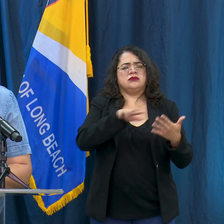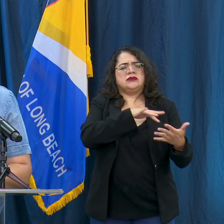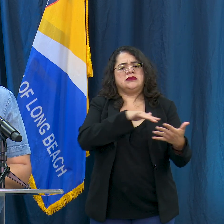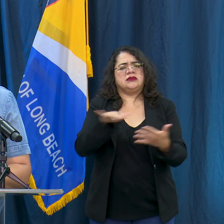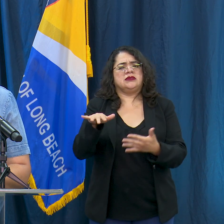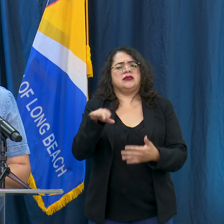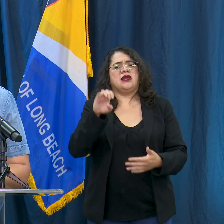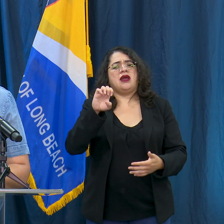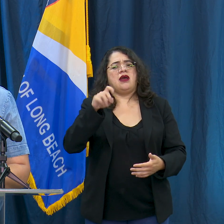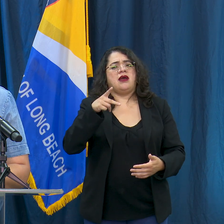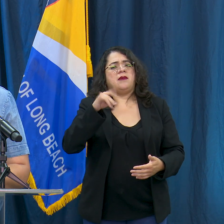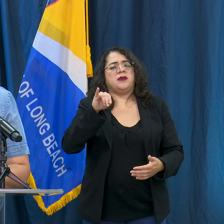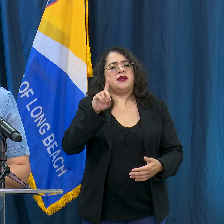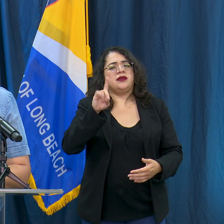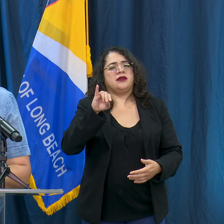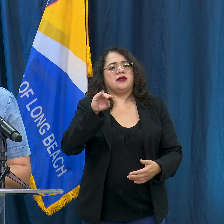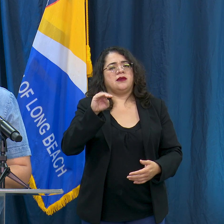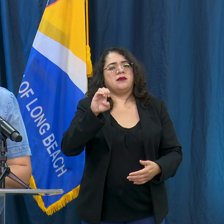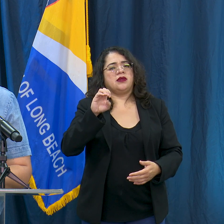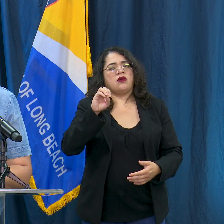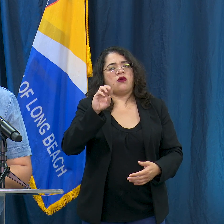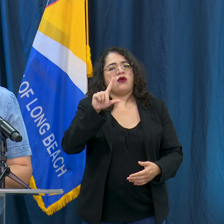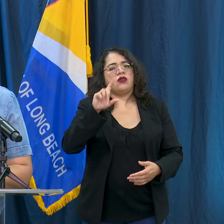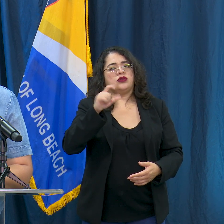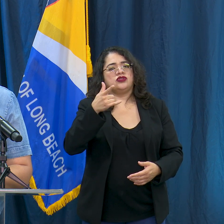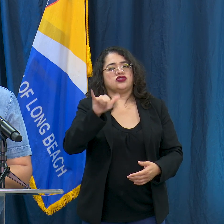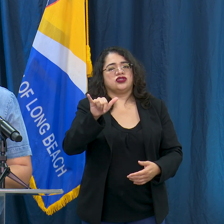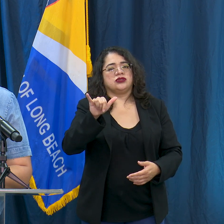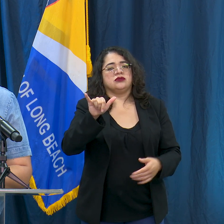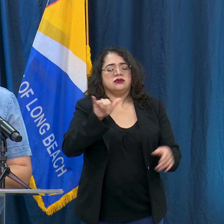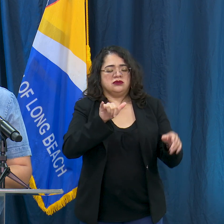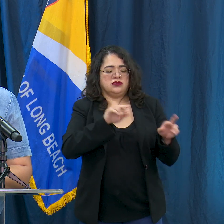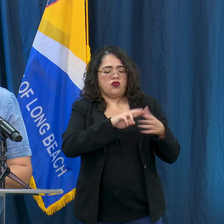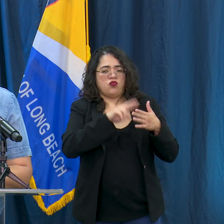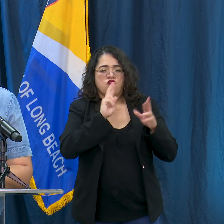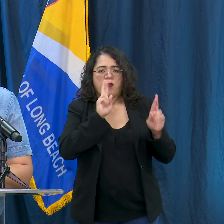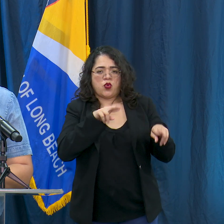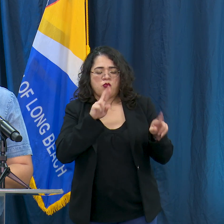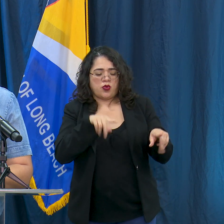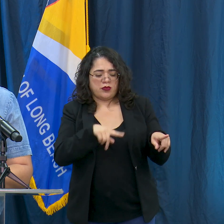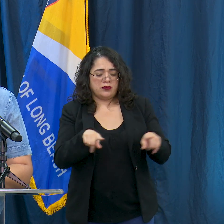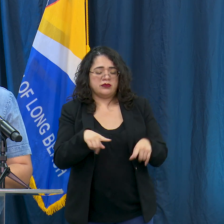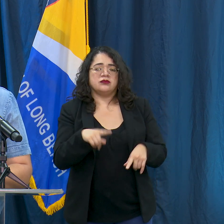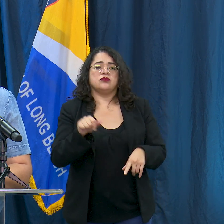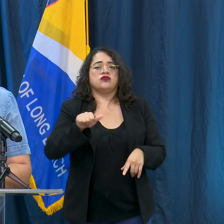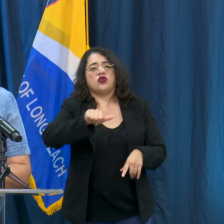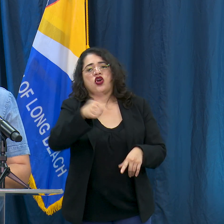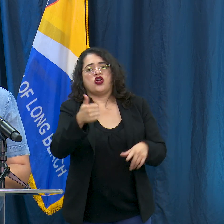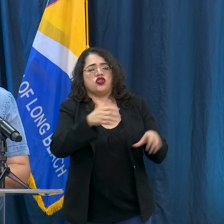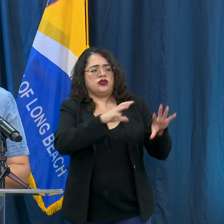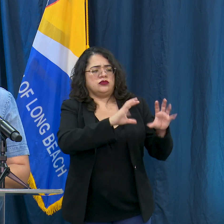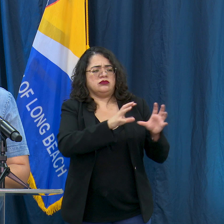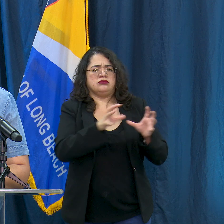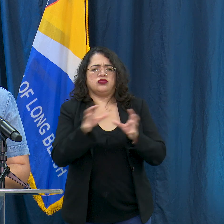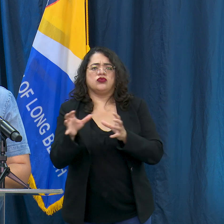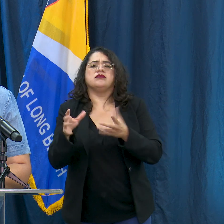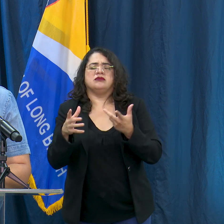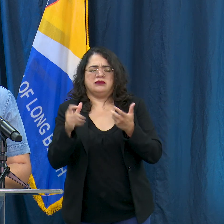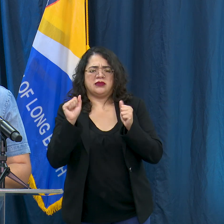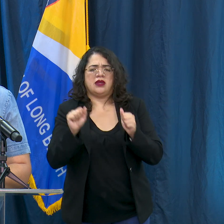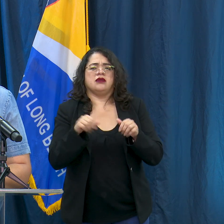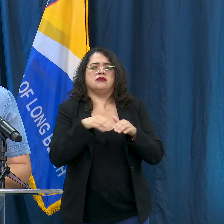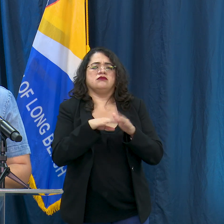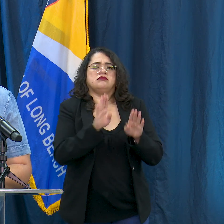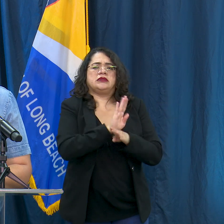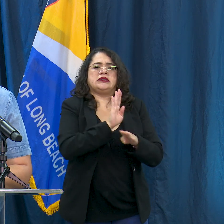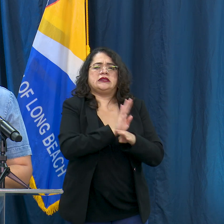locales y han determinado que podemos comenzar a reabrir ciertos sectores adicionales en la etapa 3.